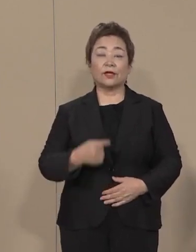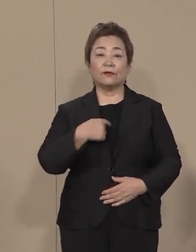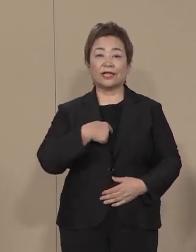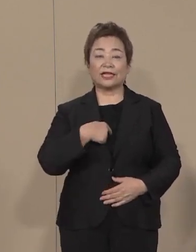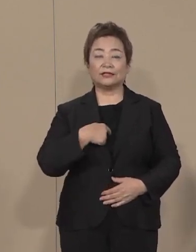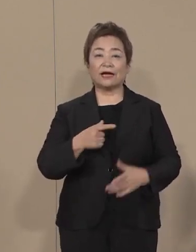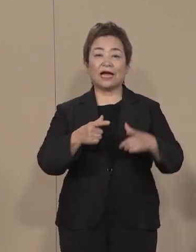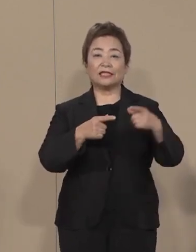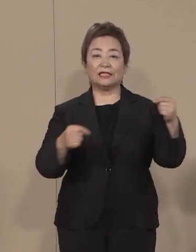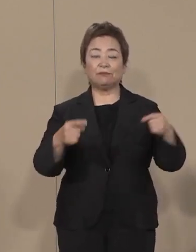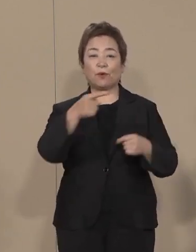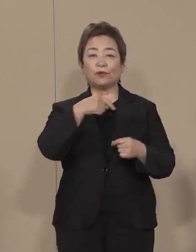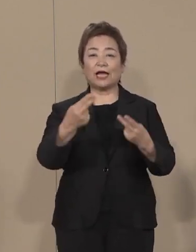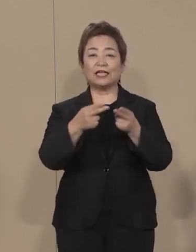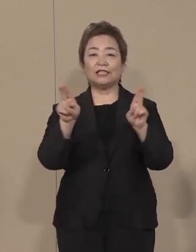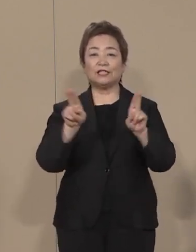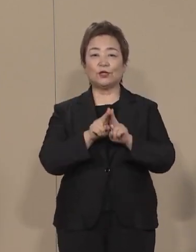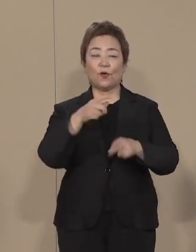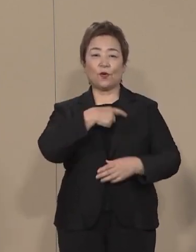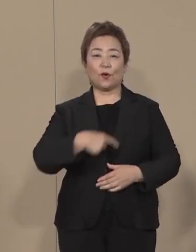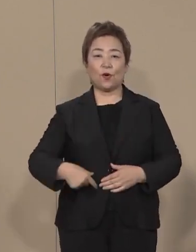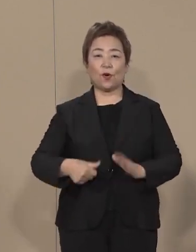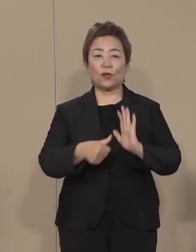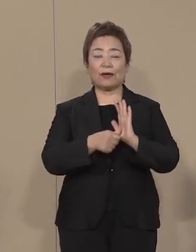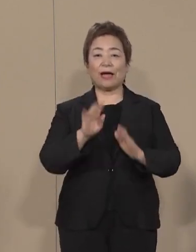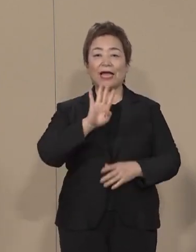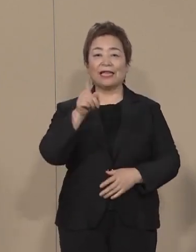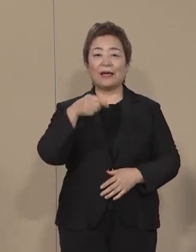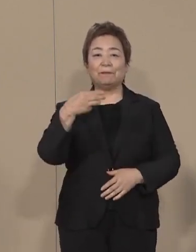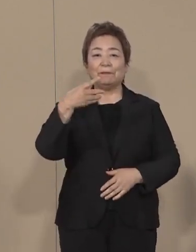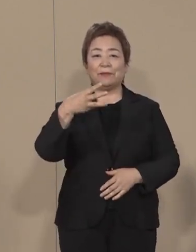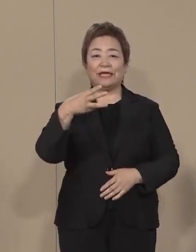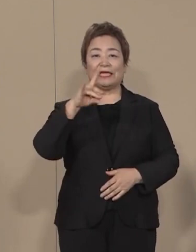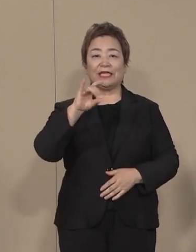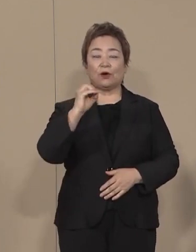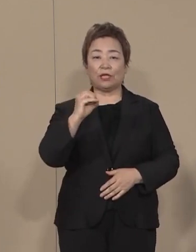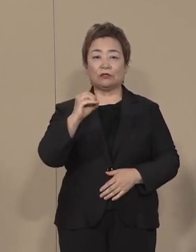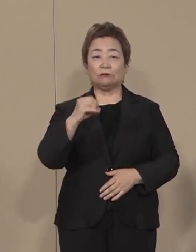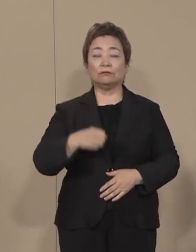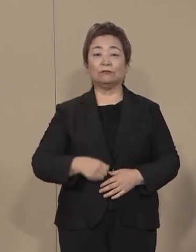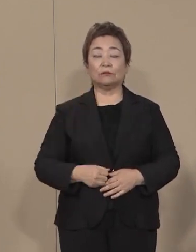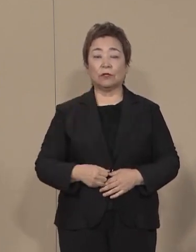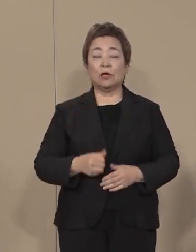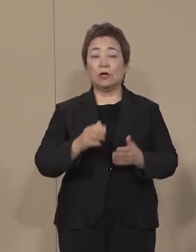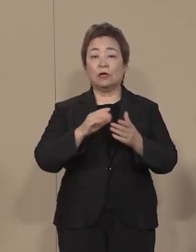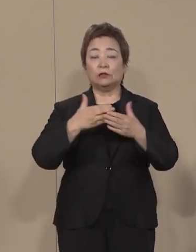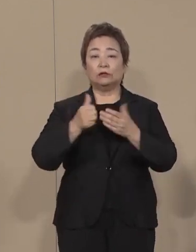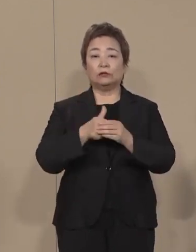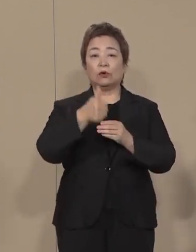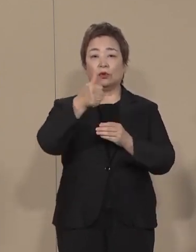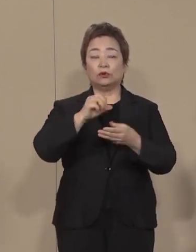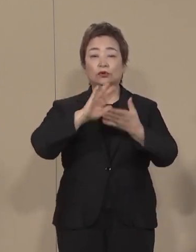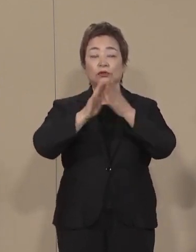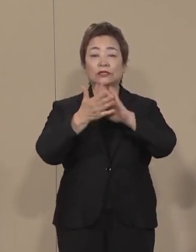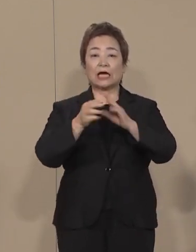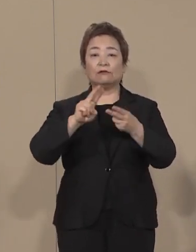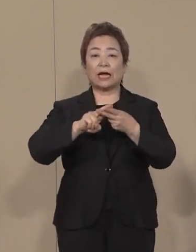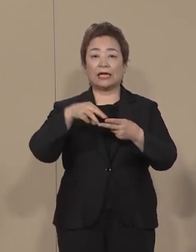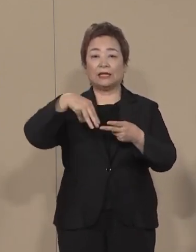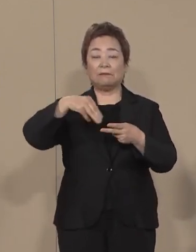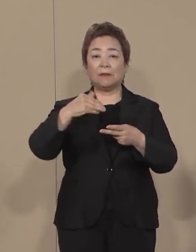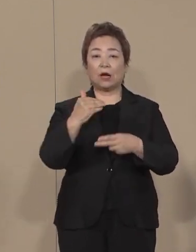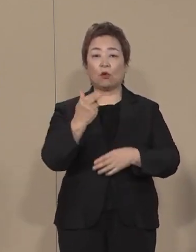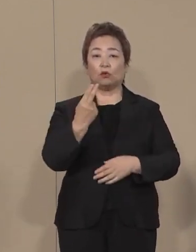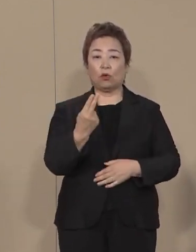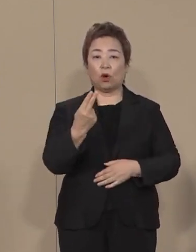私は日本大衆党公認候補で道をです日本第一は投手桜井誠が保守層に